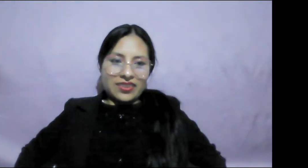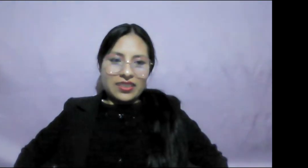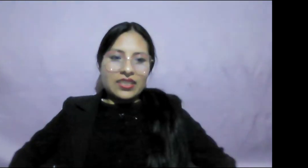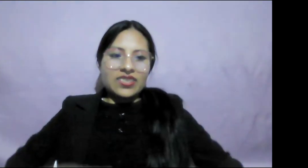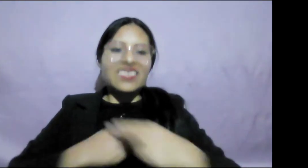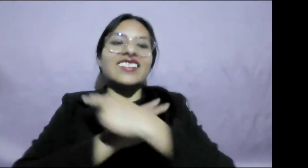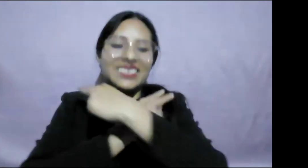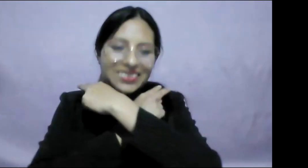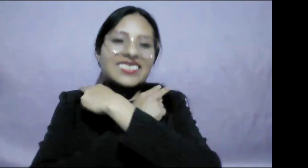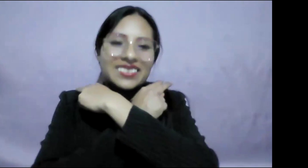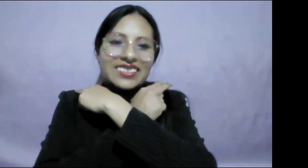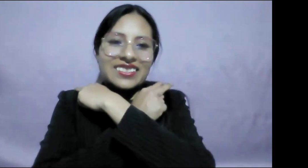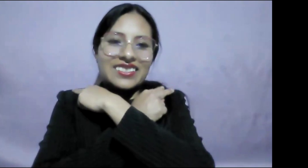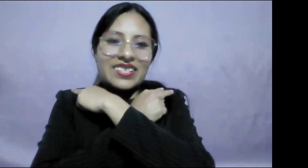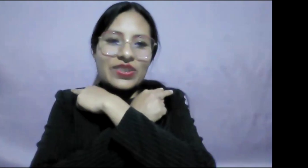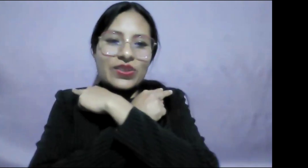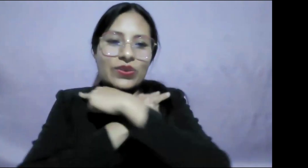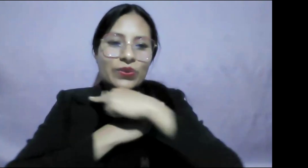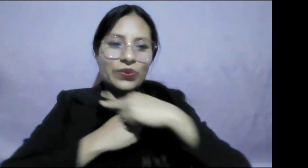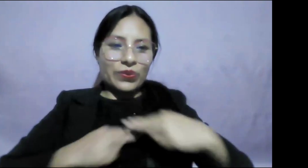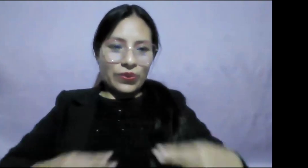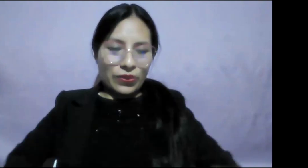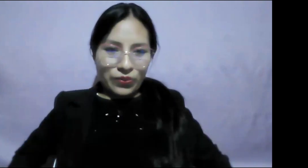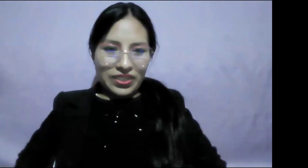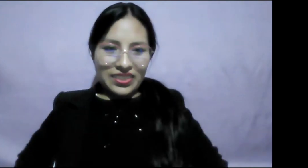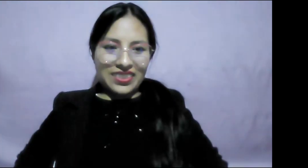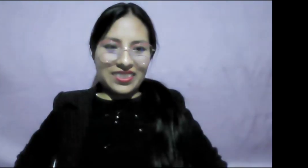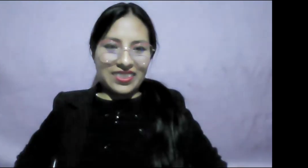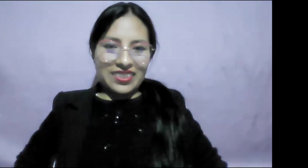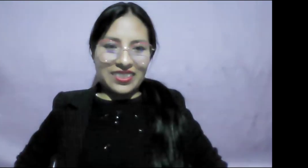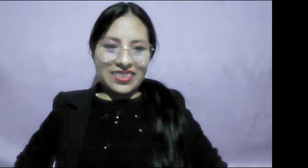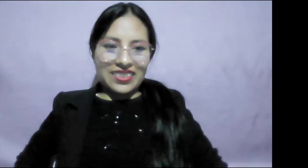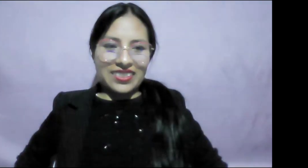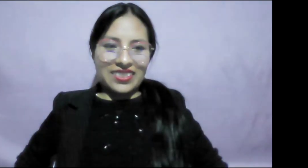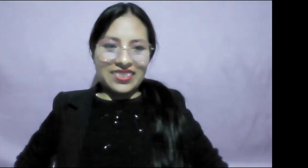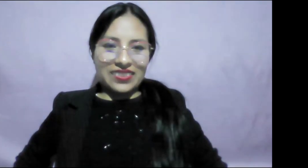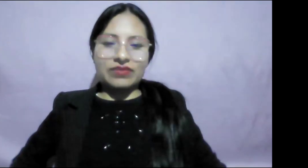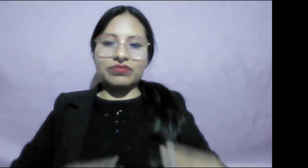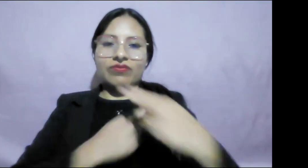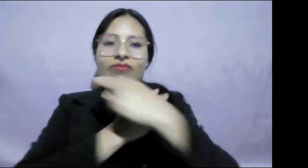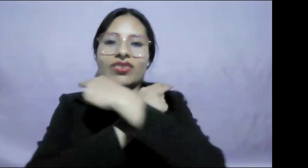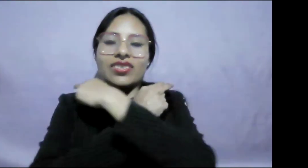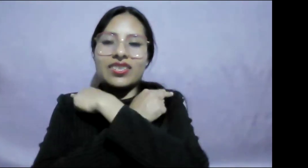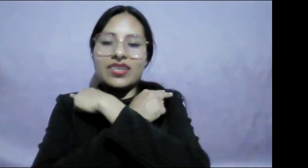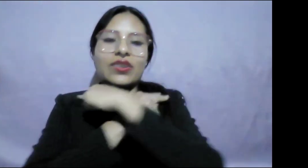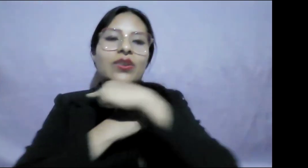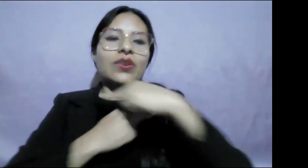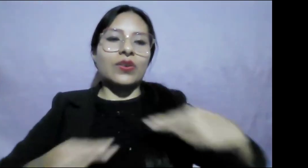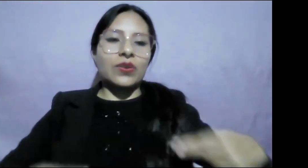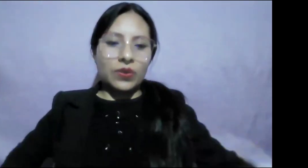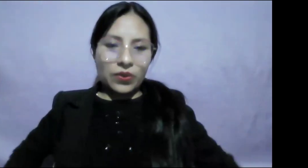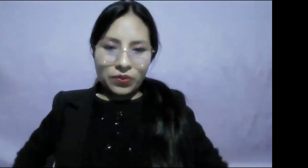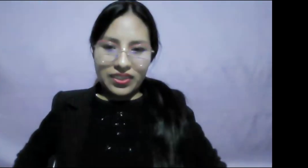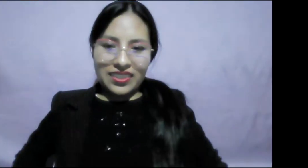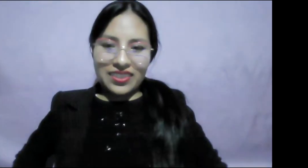mano dónde has metido la mano Ah Está mal su manito ya lo que